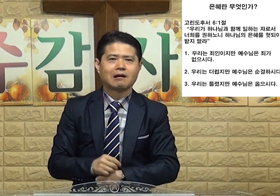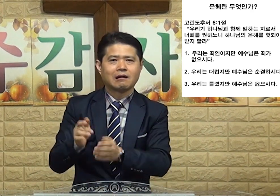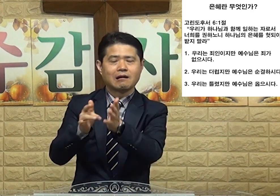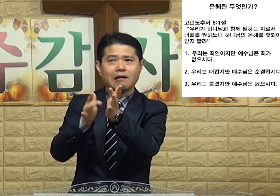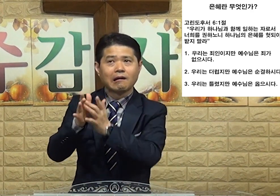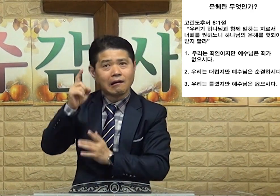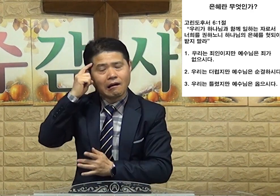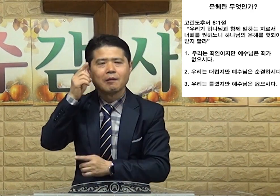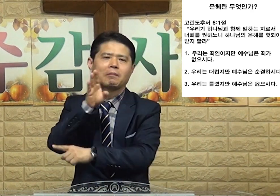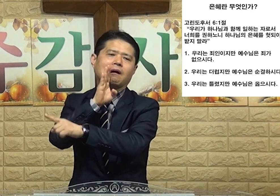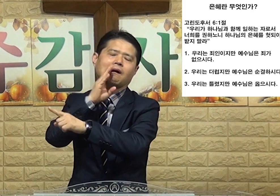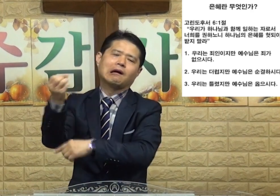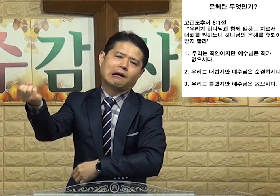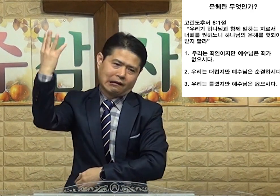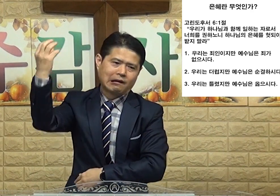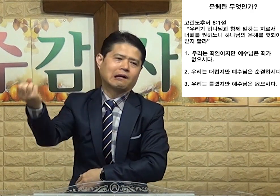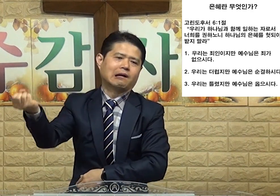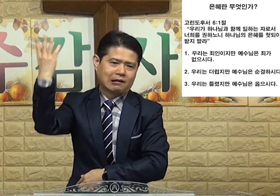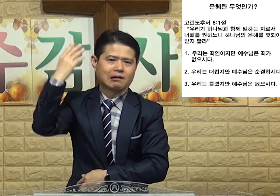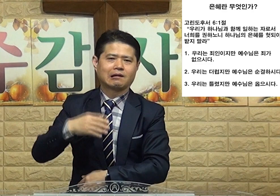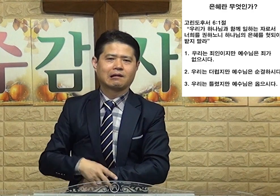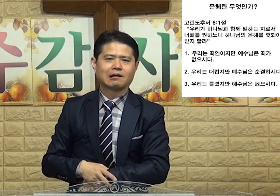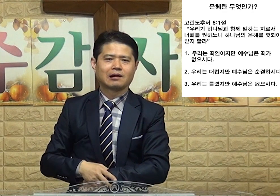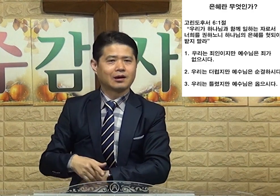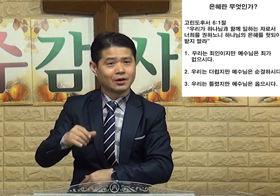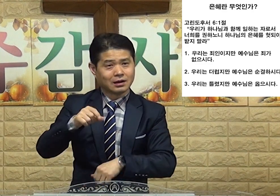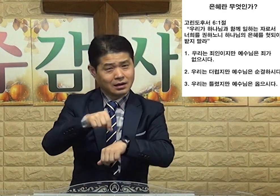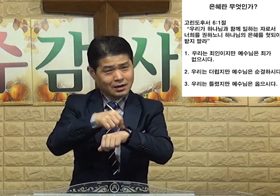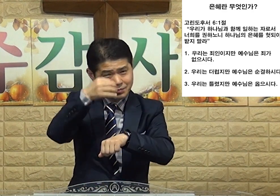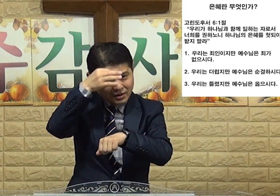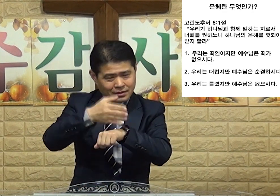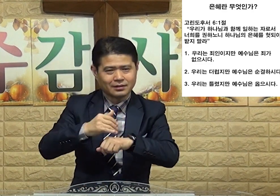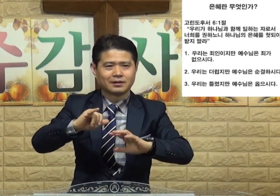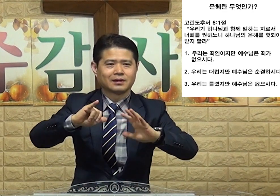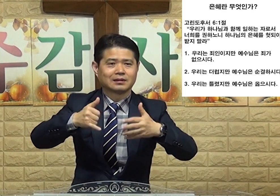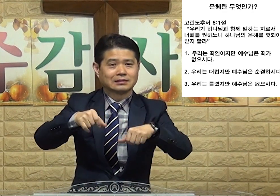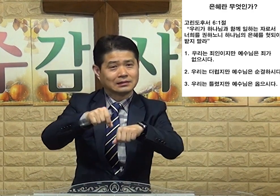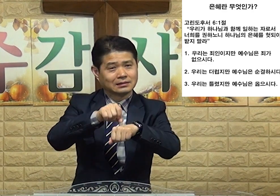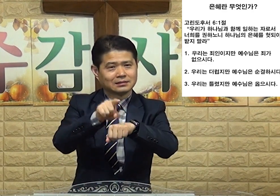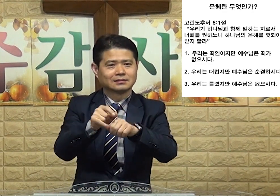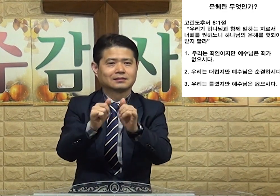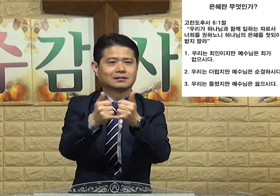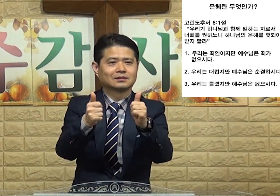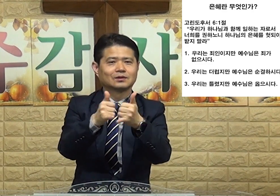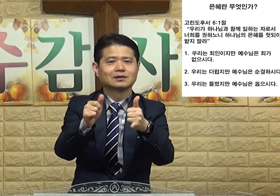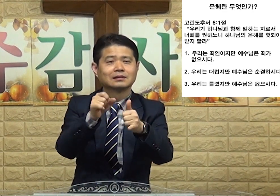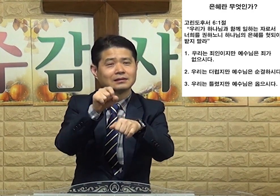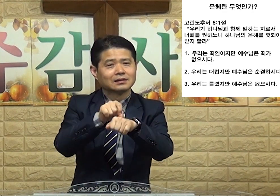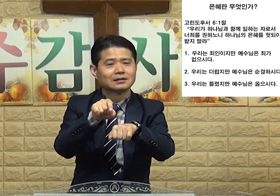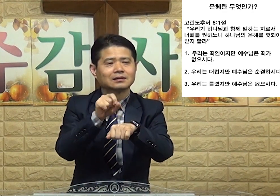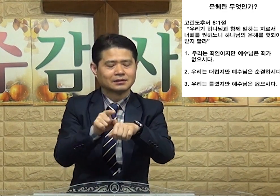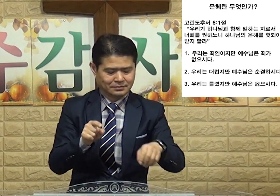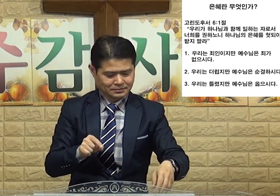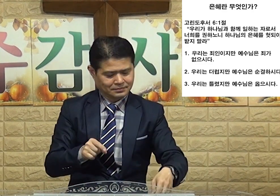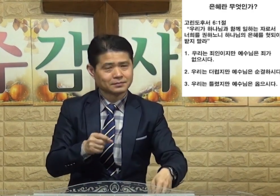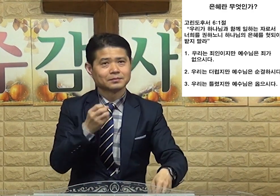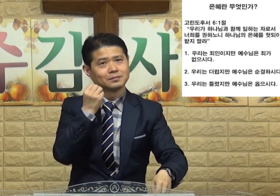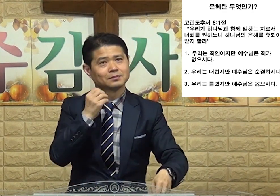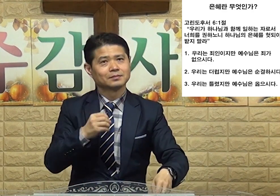많이 틀렸지만 예수님의 생각은 항상 옳으십니다. 이 세상의 특징이